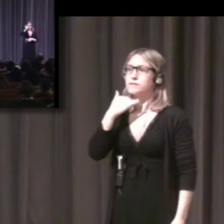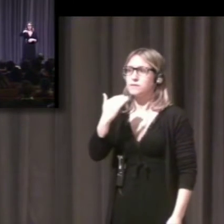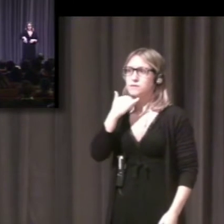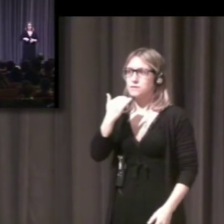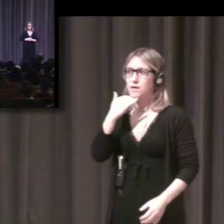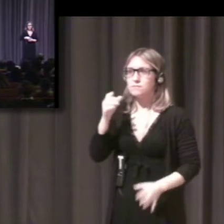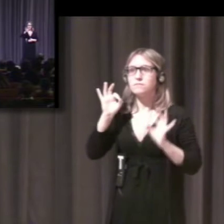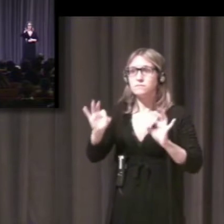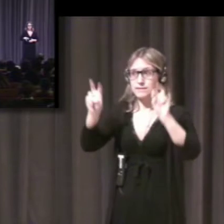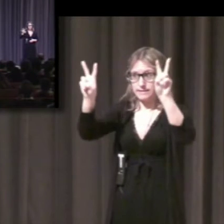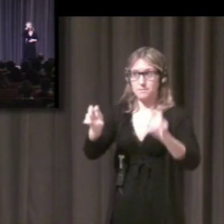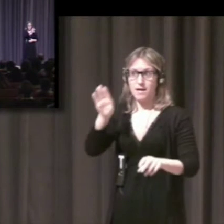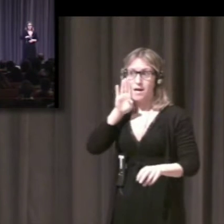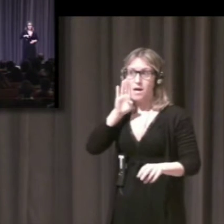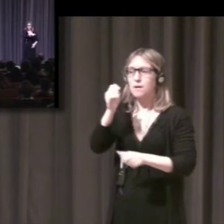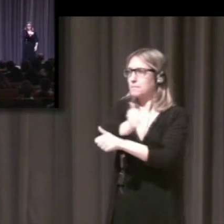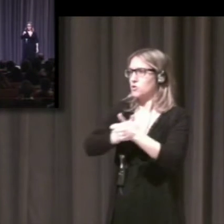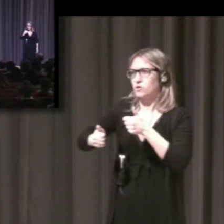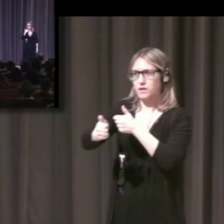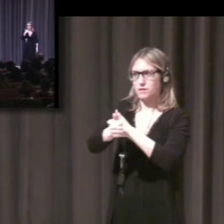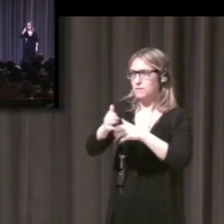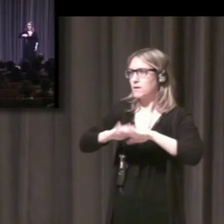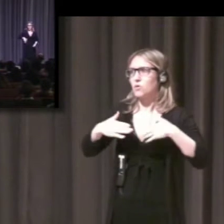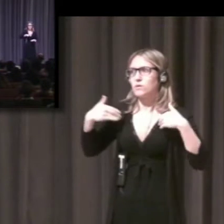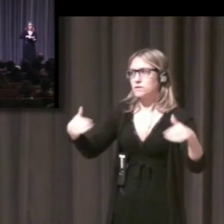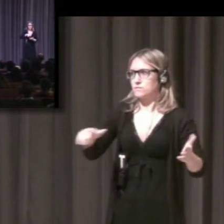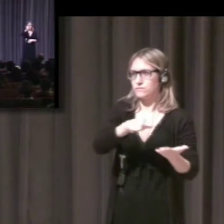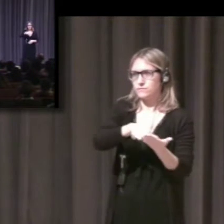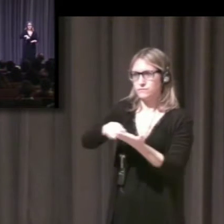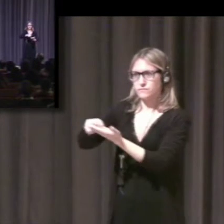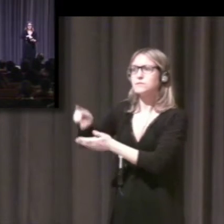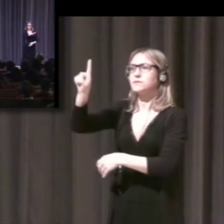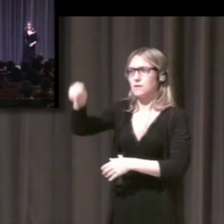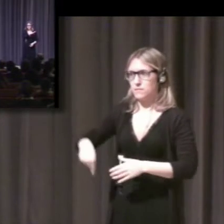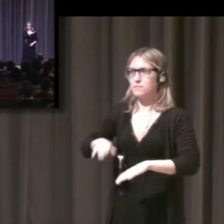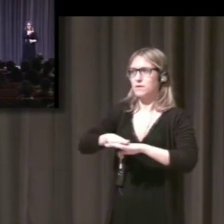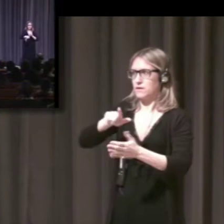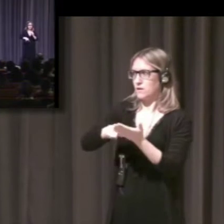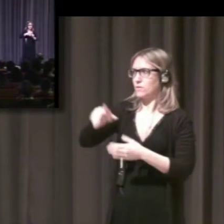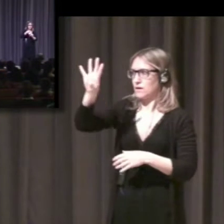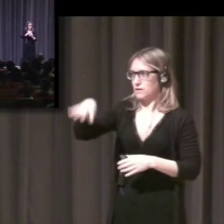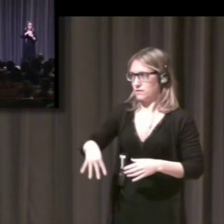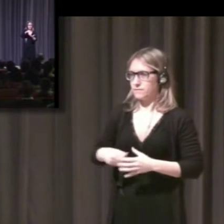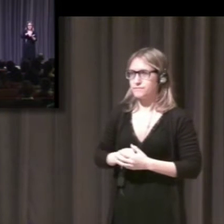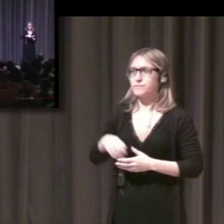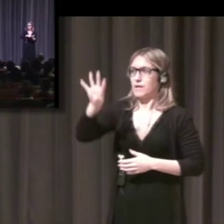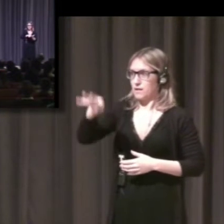tenim, com vosaltres sabeu, el català com a llengua pròpia i la